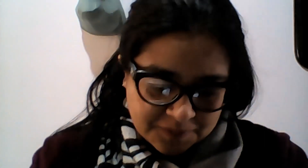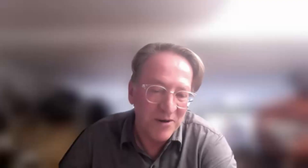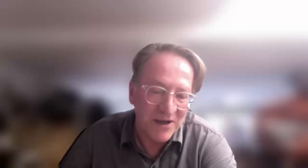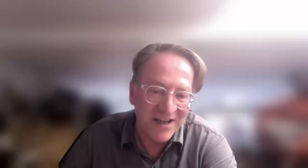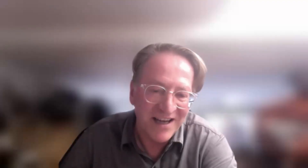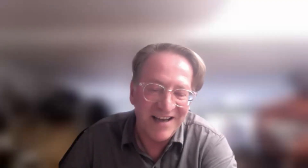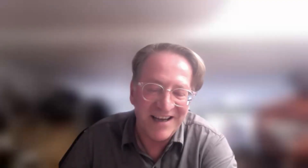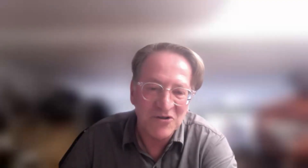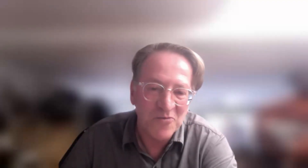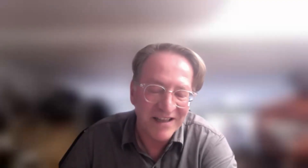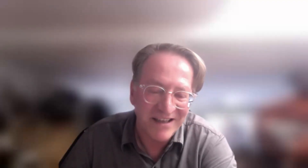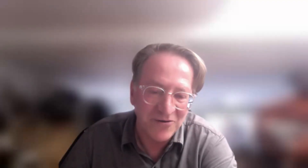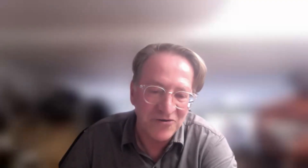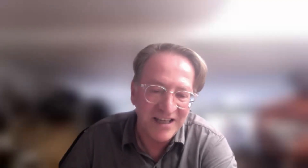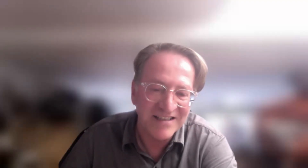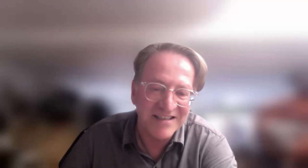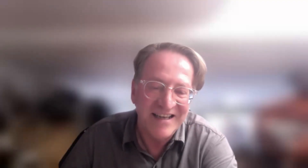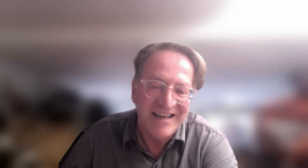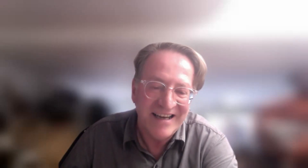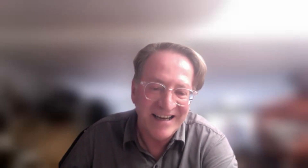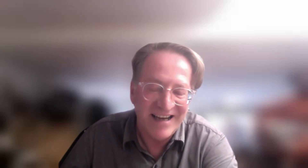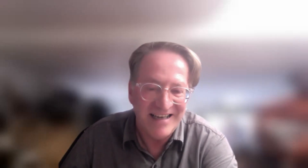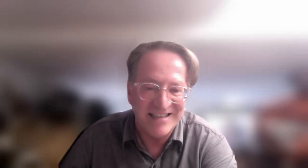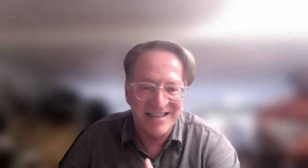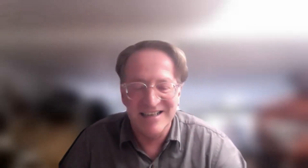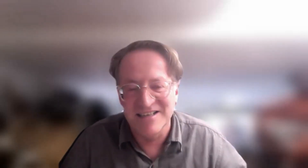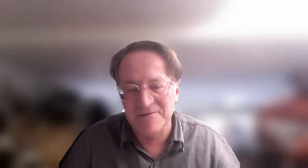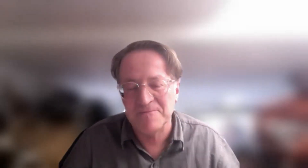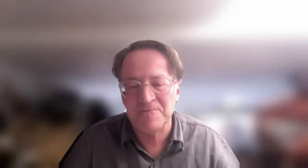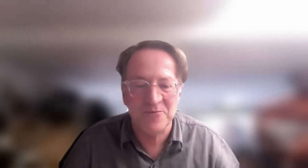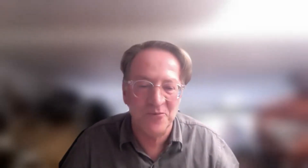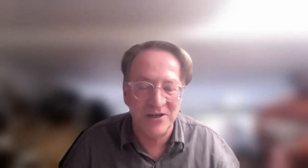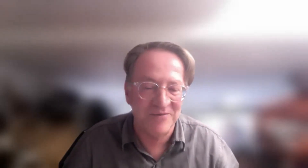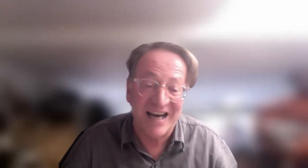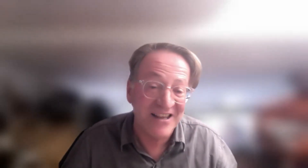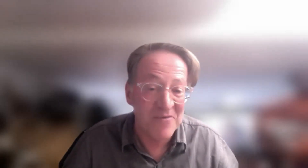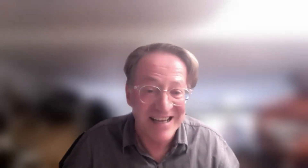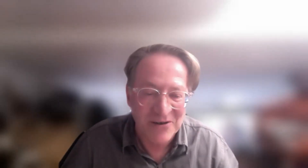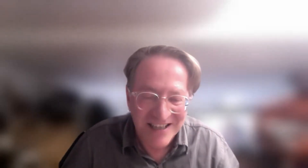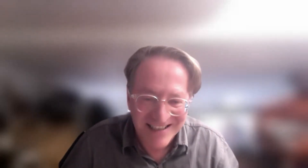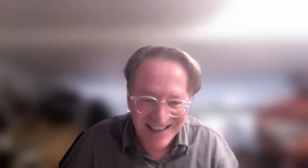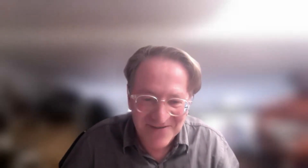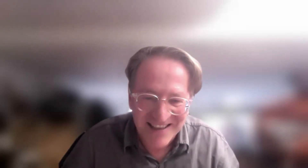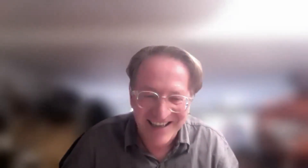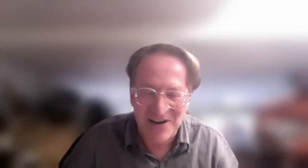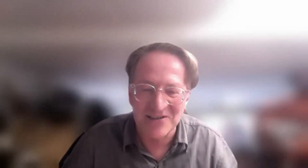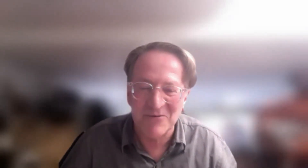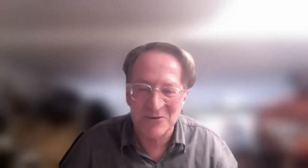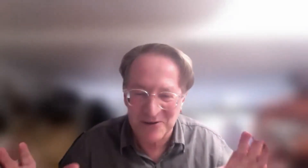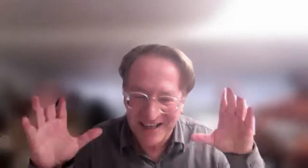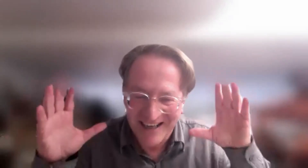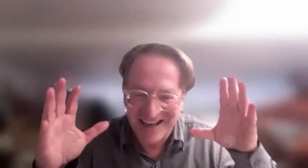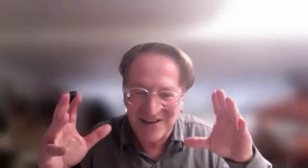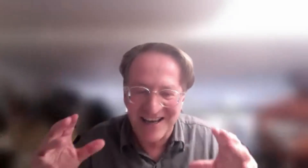Bueno, lo primero que queremos compartir con ustedes en esta, bueno, tarde, mañana, no sé exactamente en qué horario